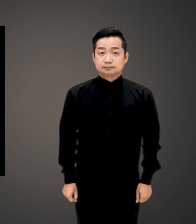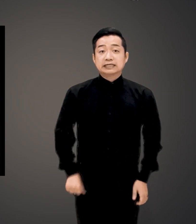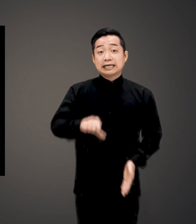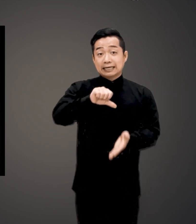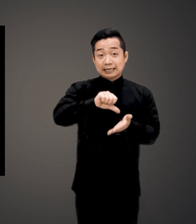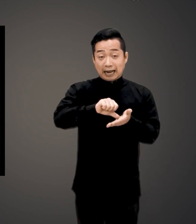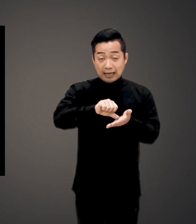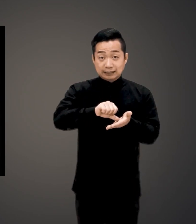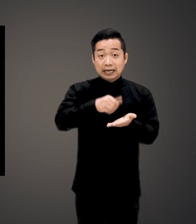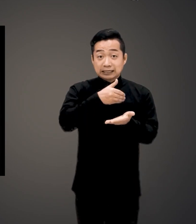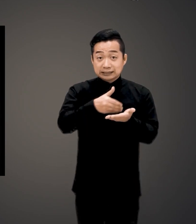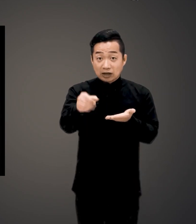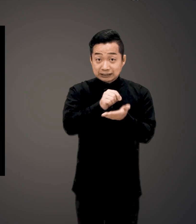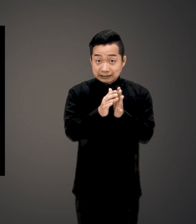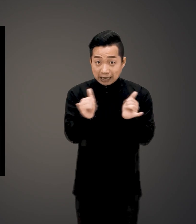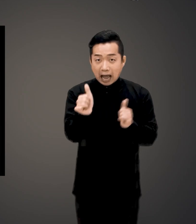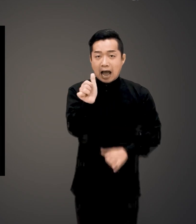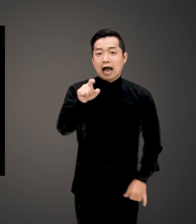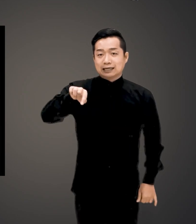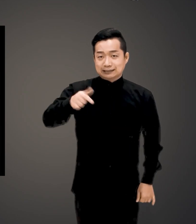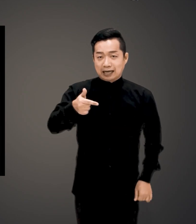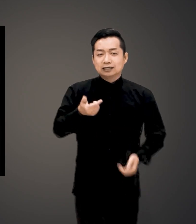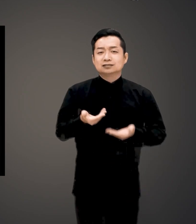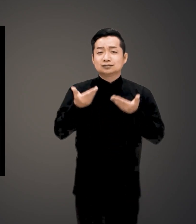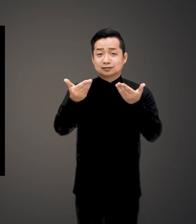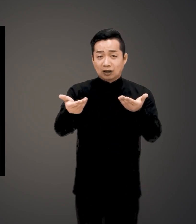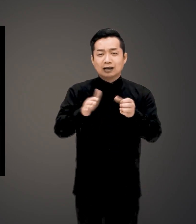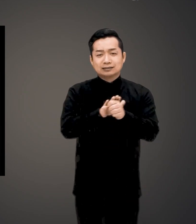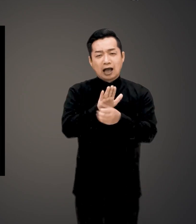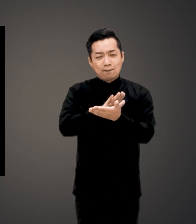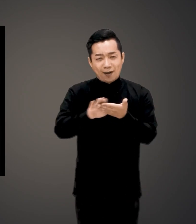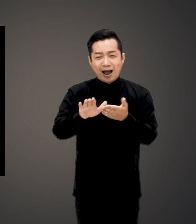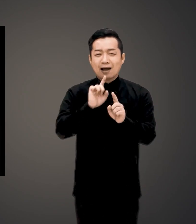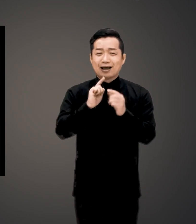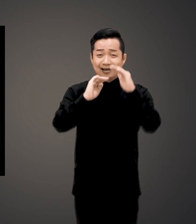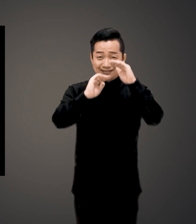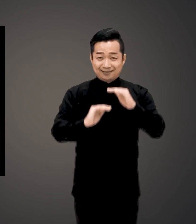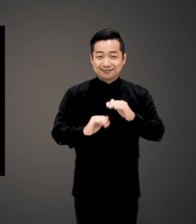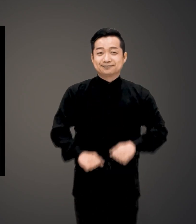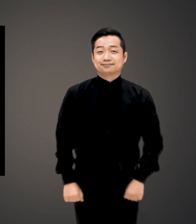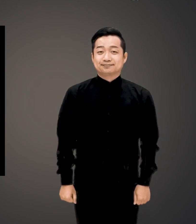이란 일러스트 작가 하산 무사비가 전하는 사랑과 평화의 메시지.